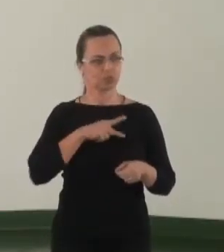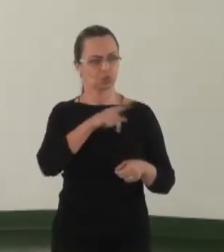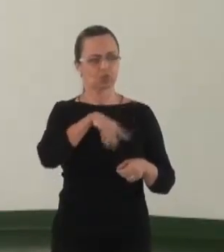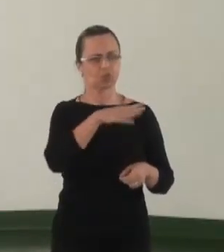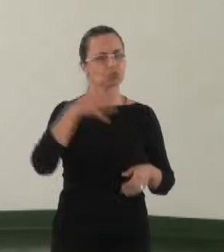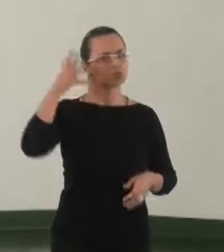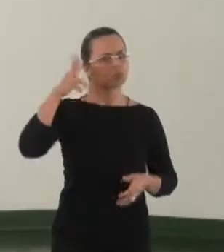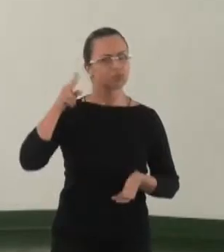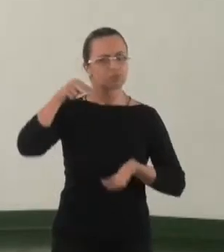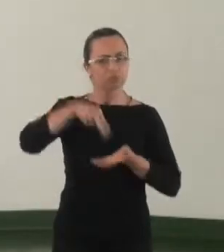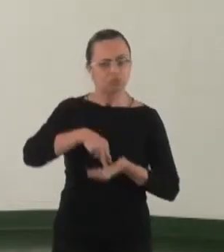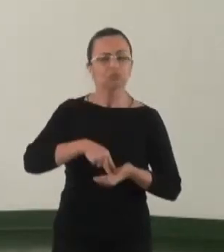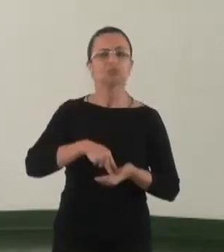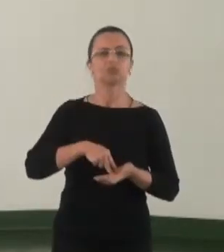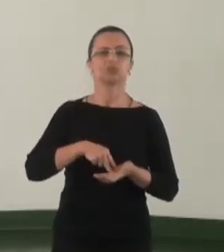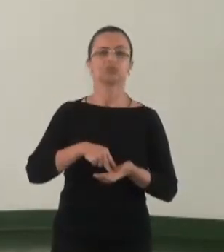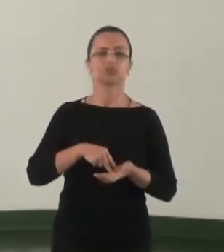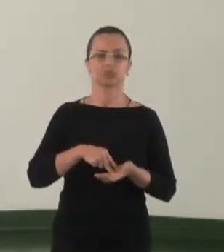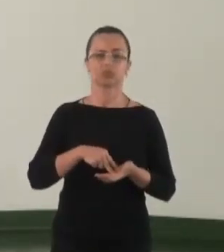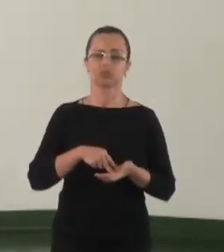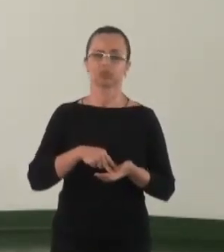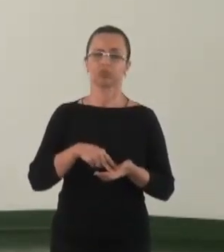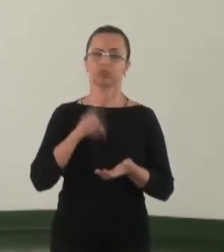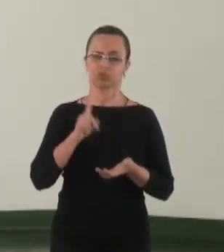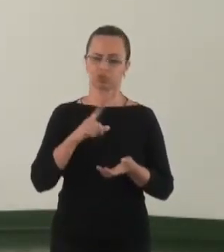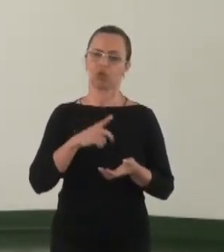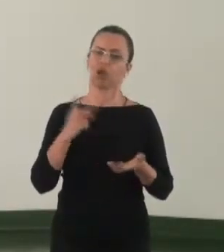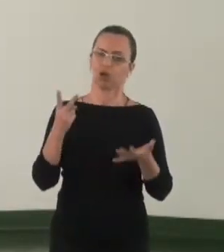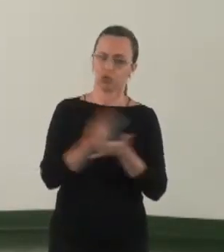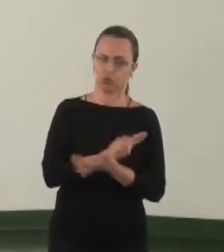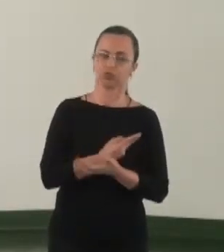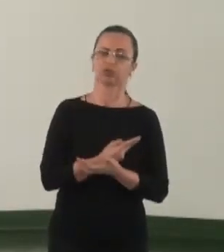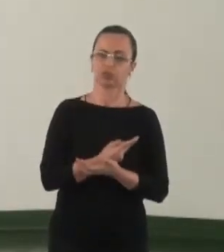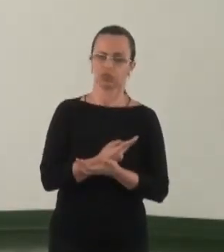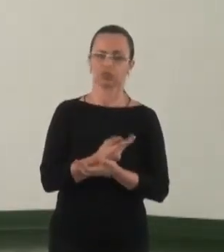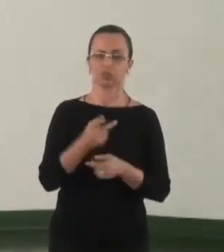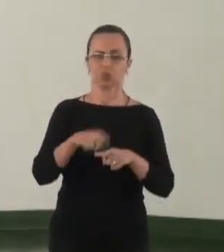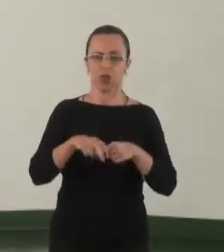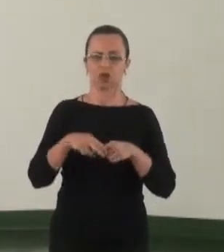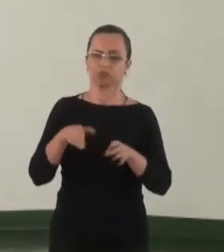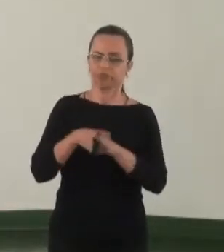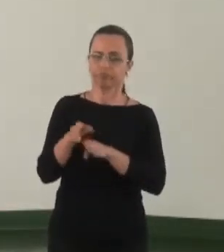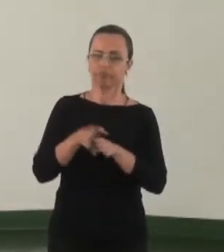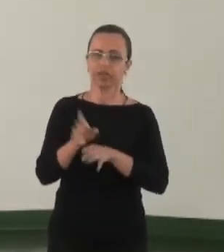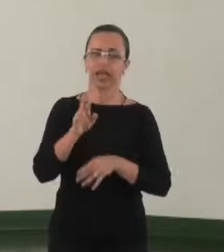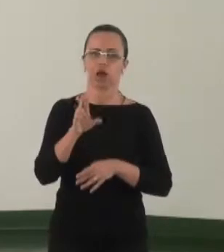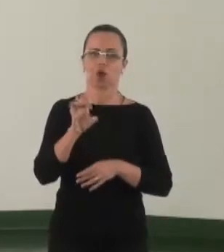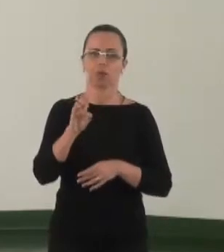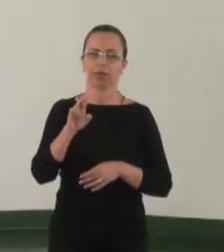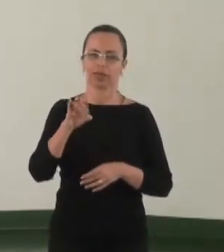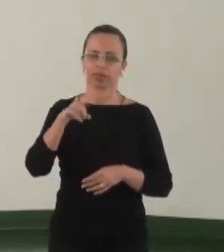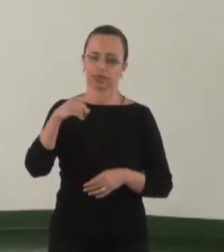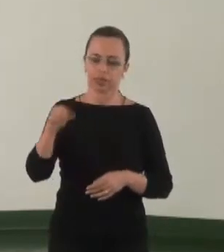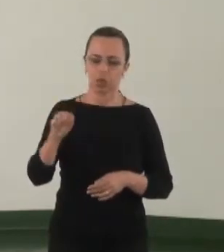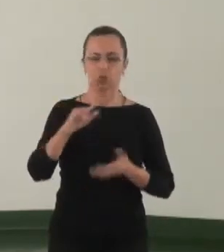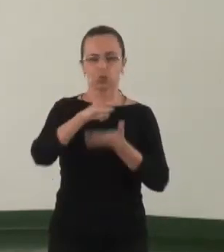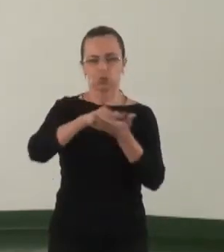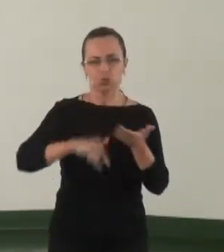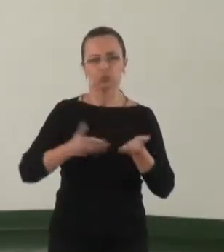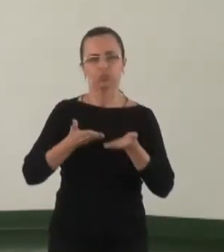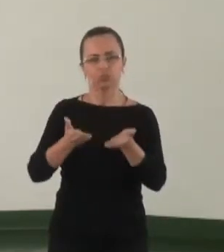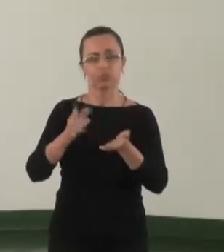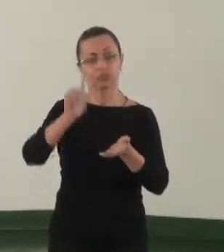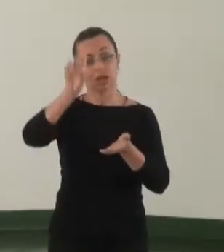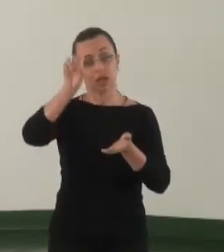falaram na discussão, sofreram aí um procedimento por conta de recomendações que protegiam os direitos. Foi também falado sobre